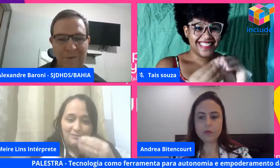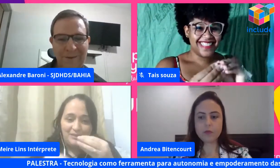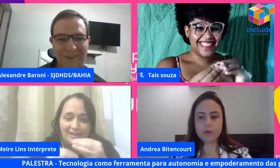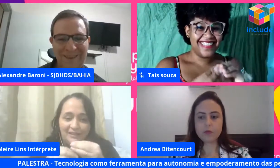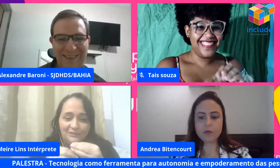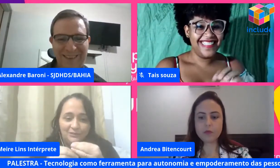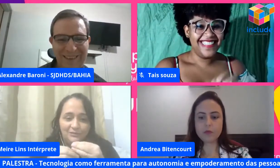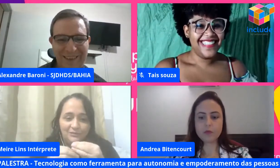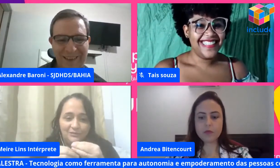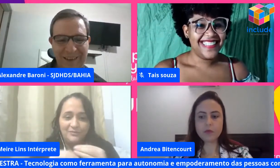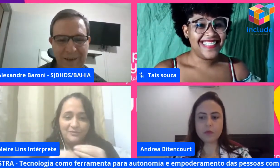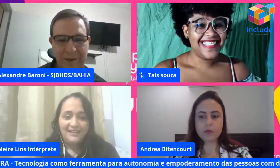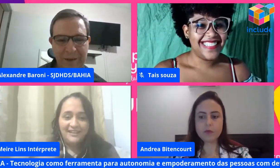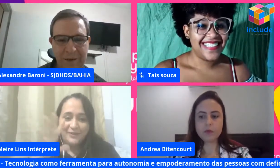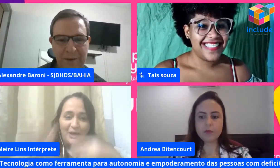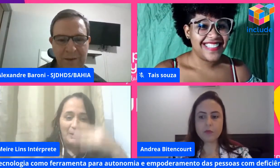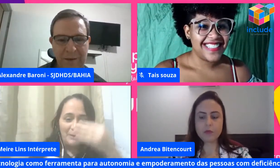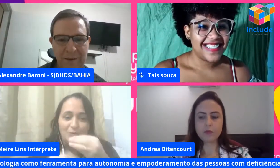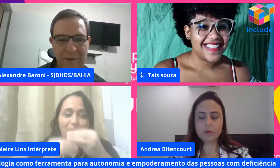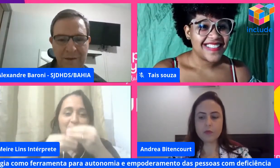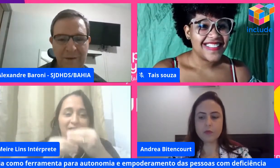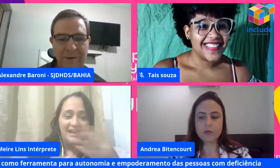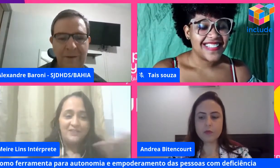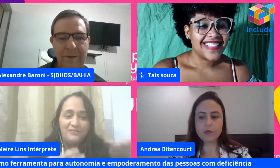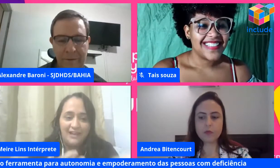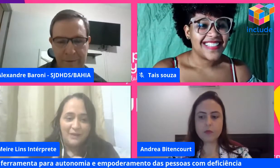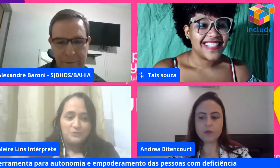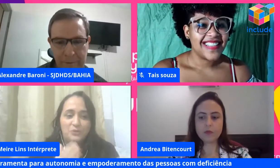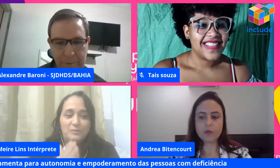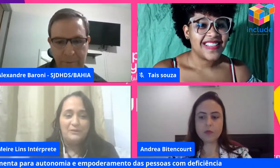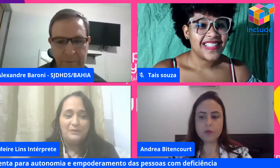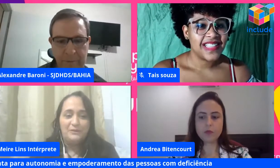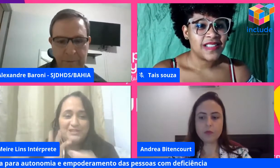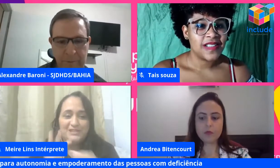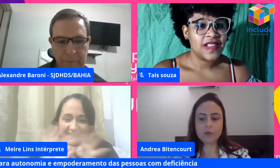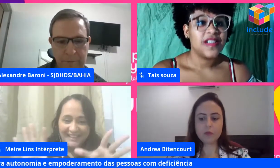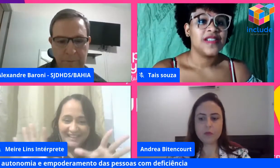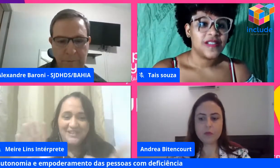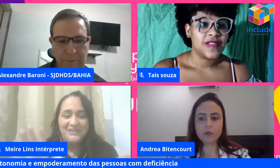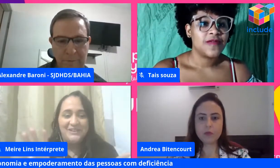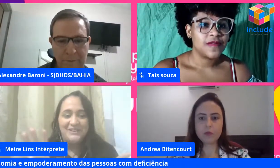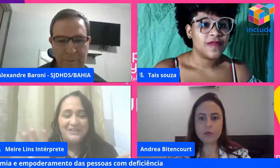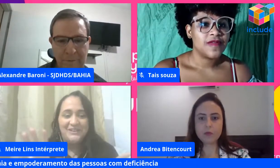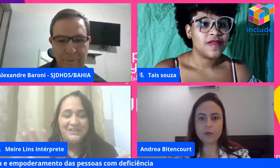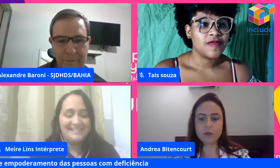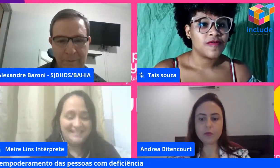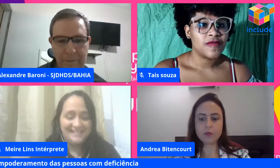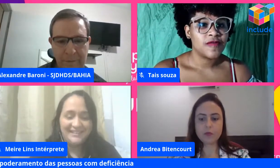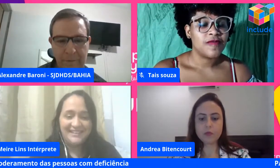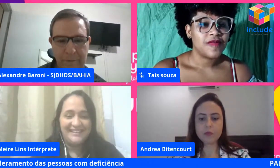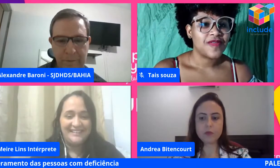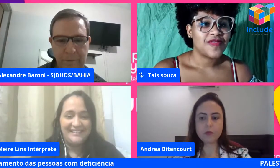admirando, e agora ela pode complementar, falar algo, seu Barone, disse que você está livre agora, Thaís. Ok.